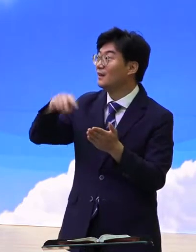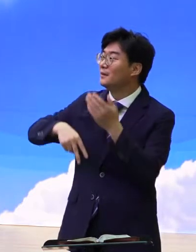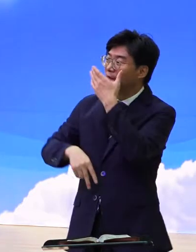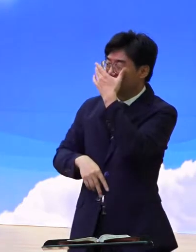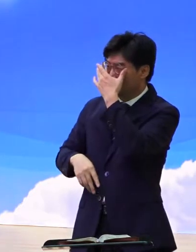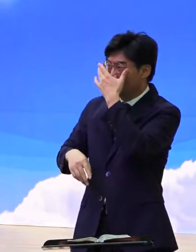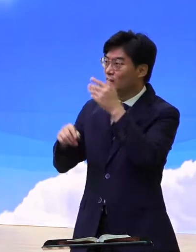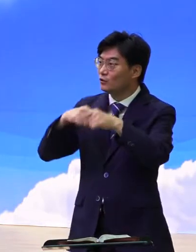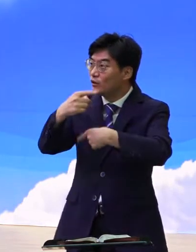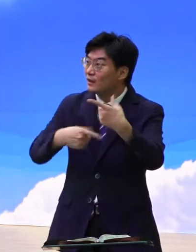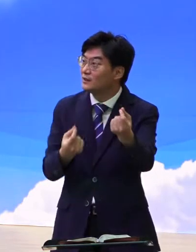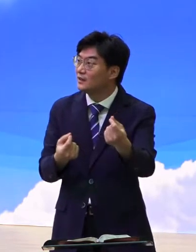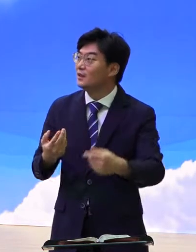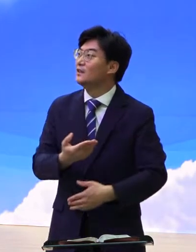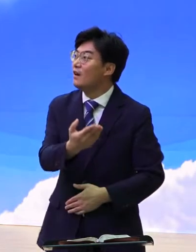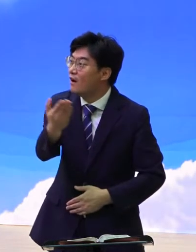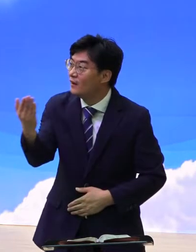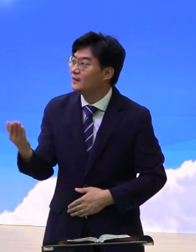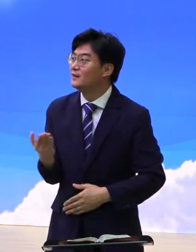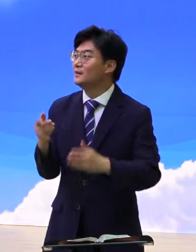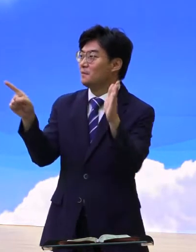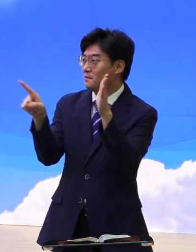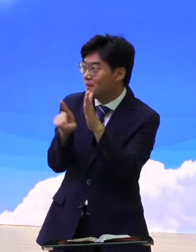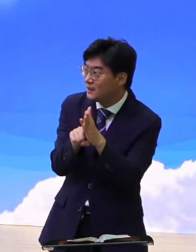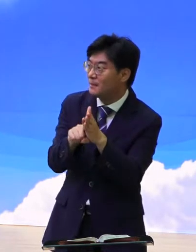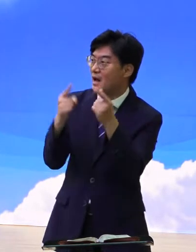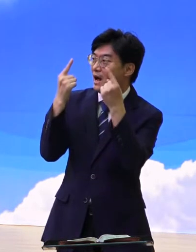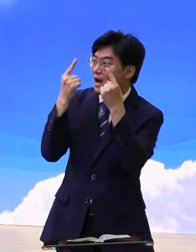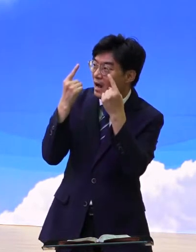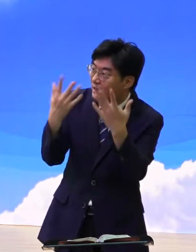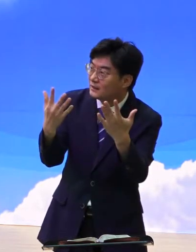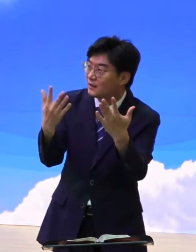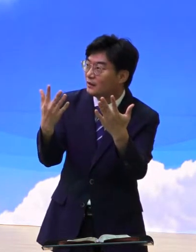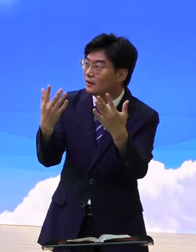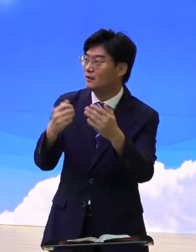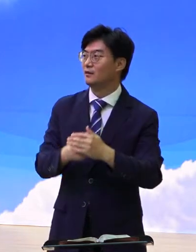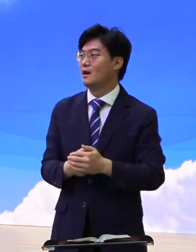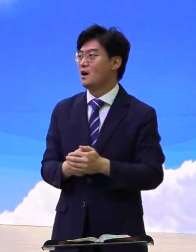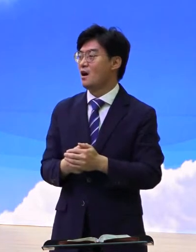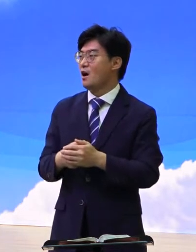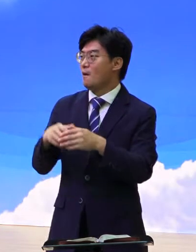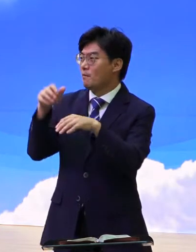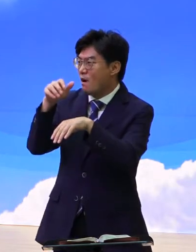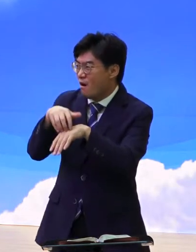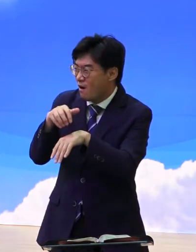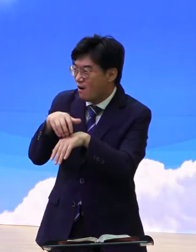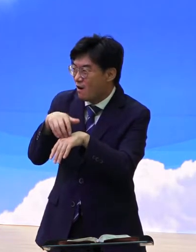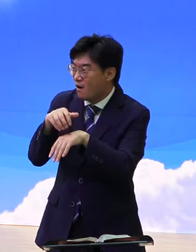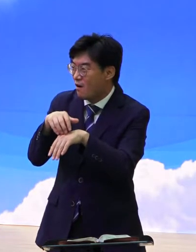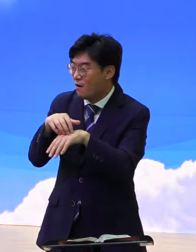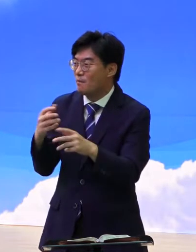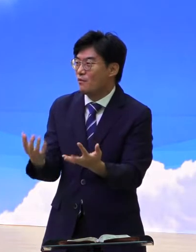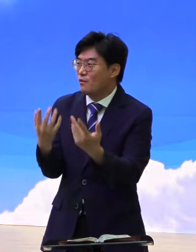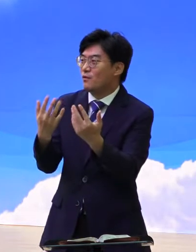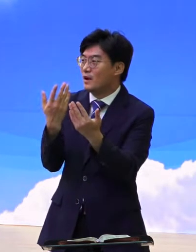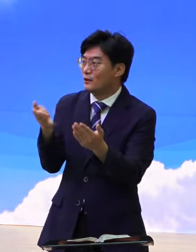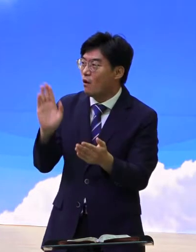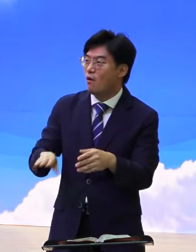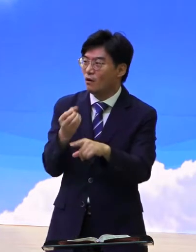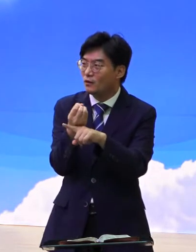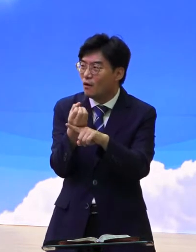읽어보시겠습니다. 시작. 너희 믿음의 확실함은 불로 연단하려도 없어질 금보다 더